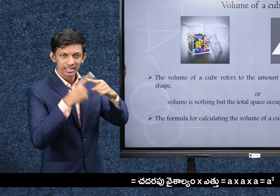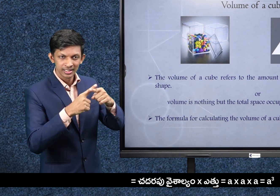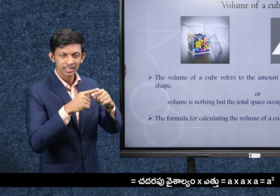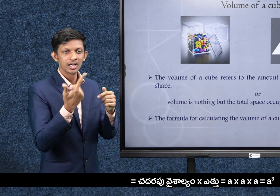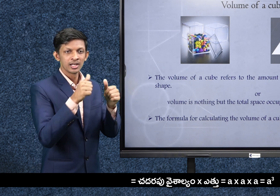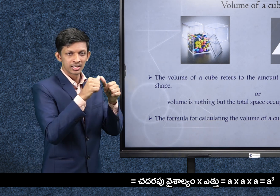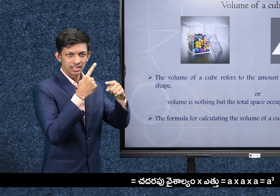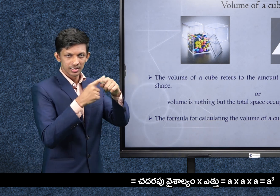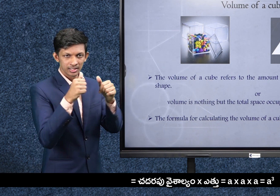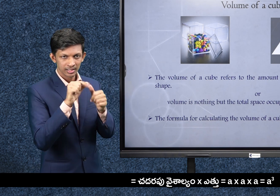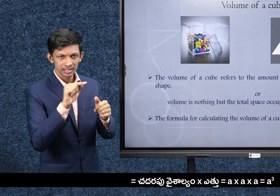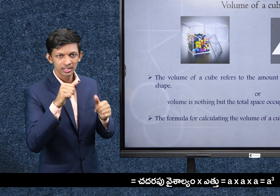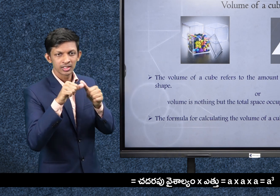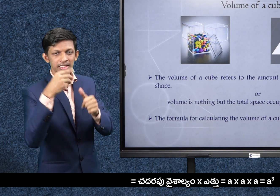× a3.